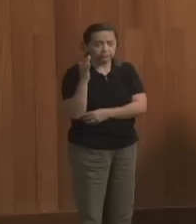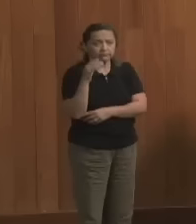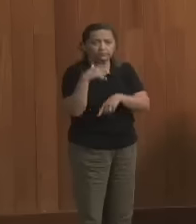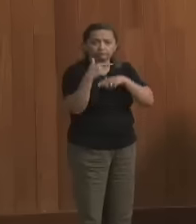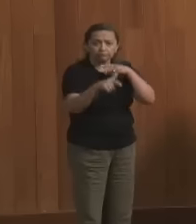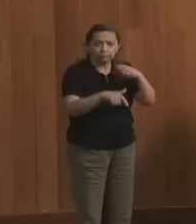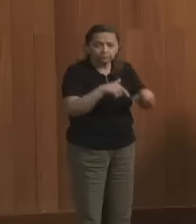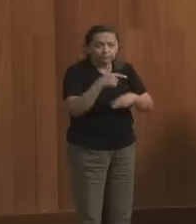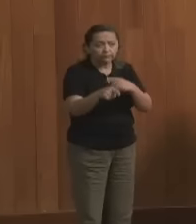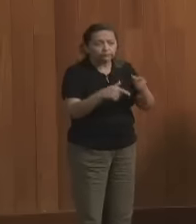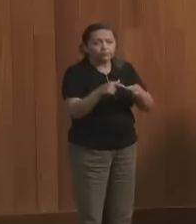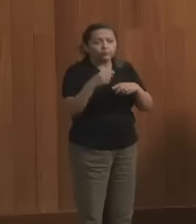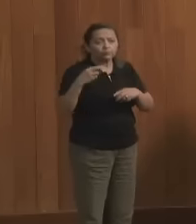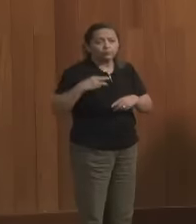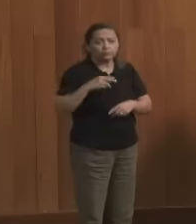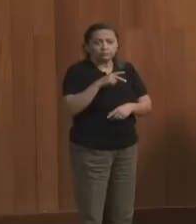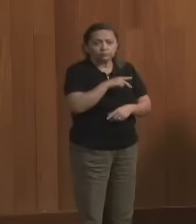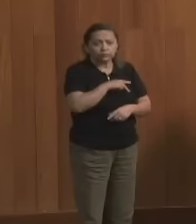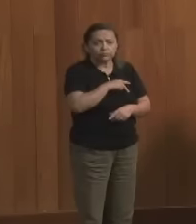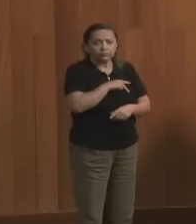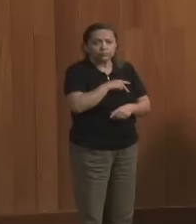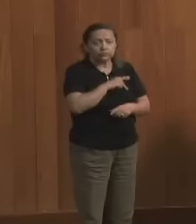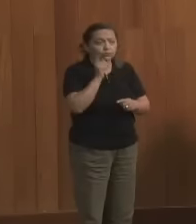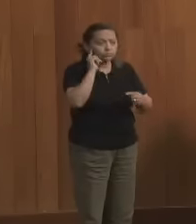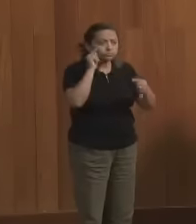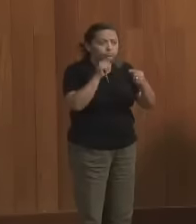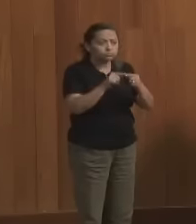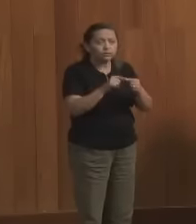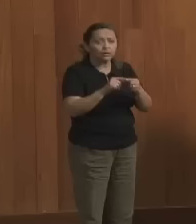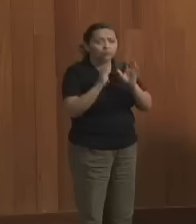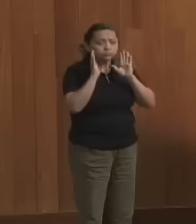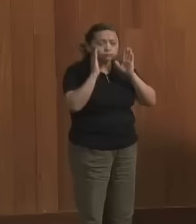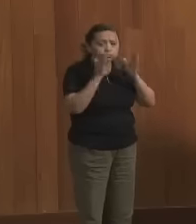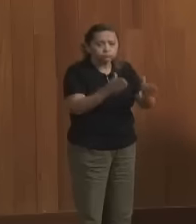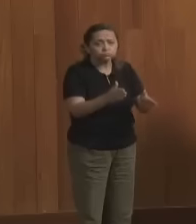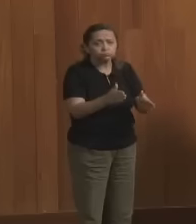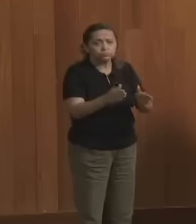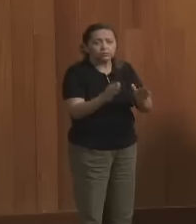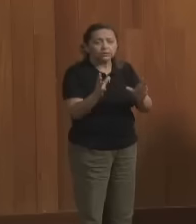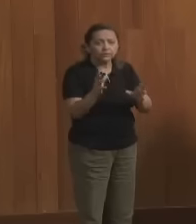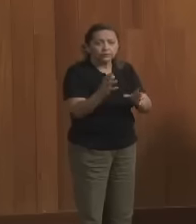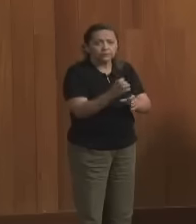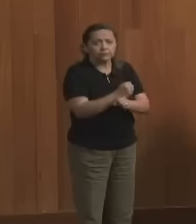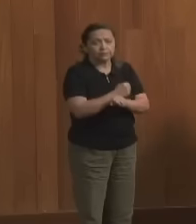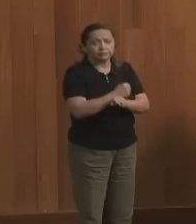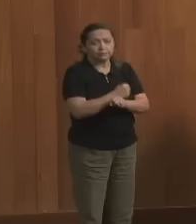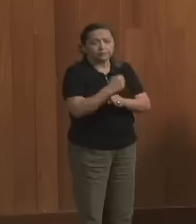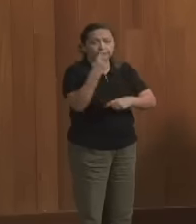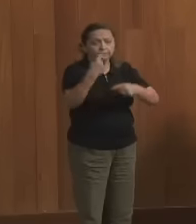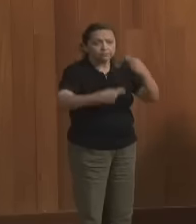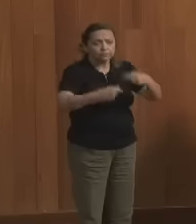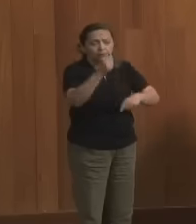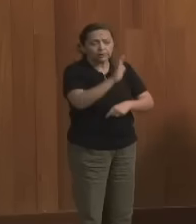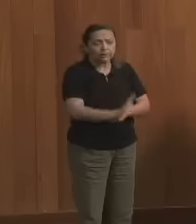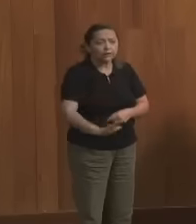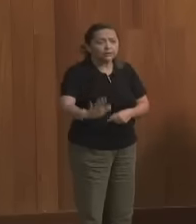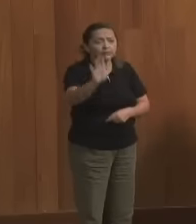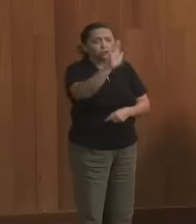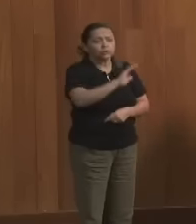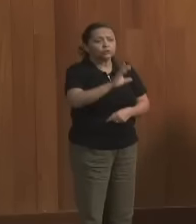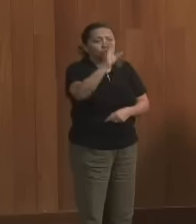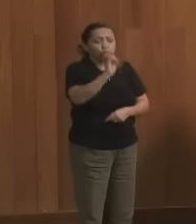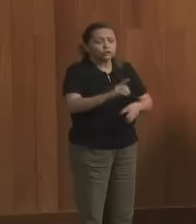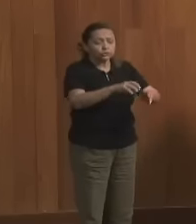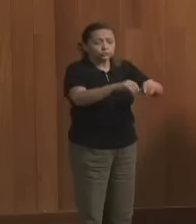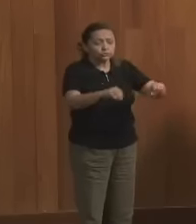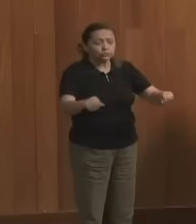Atuação do Ministério Público visando ao cumprimento integral da Política Nacional de Resíduo Sólido,